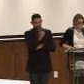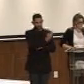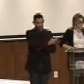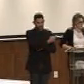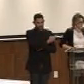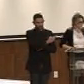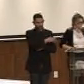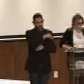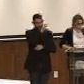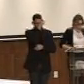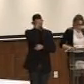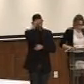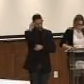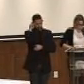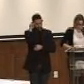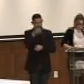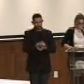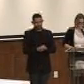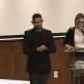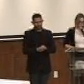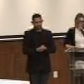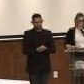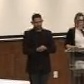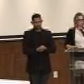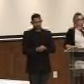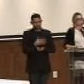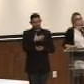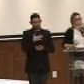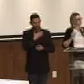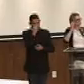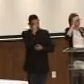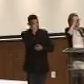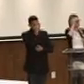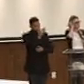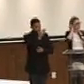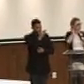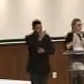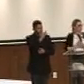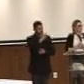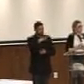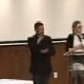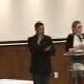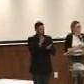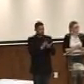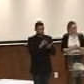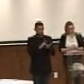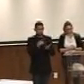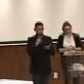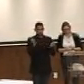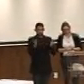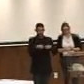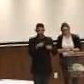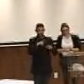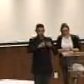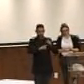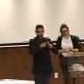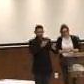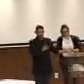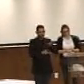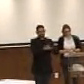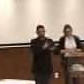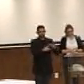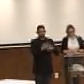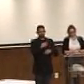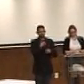o candidato Conciani, 2 minutos. Primeiro, quero agradecer o elogio. De fato, eu tenho essa competência de articulador,